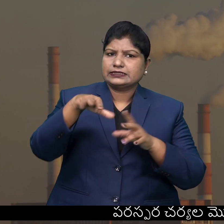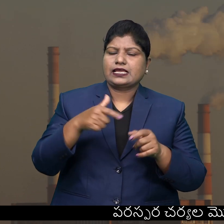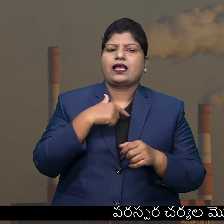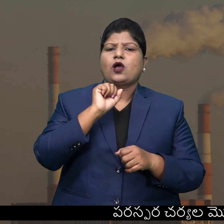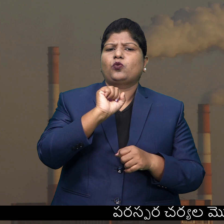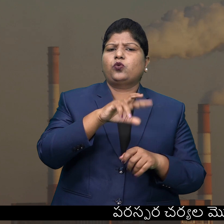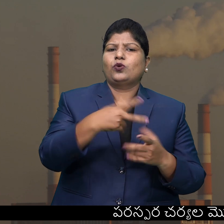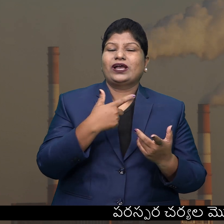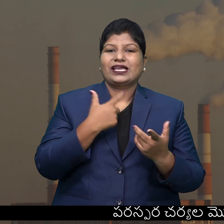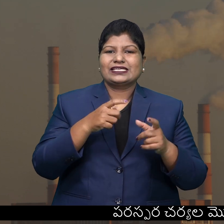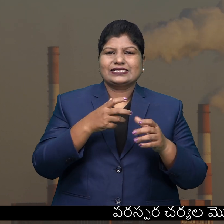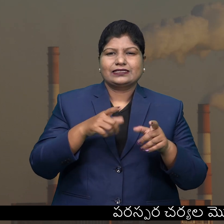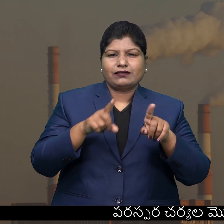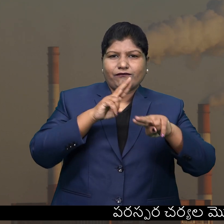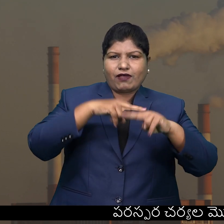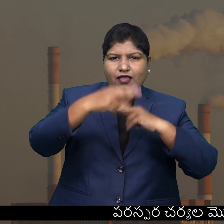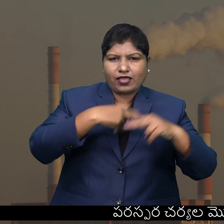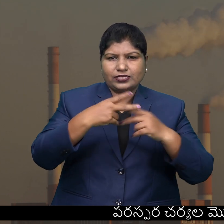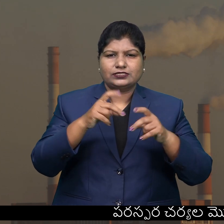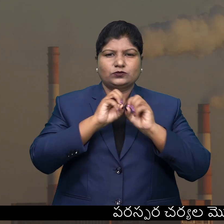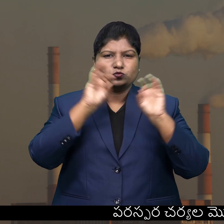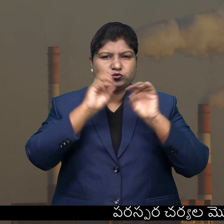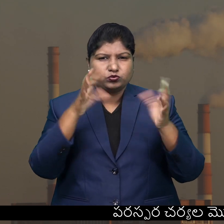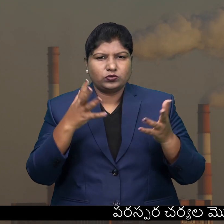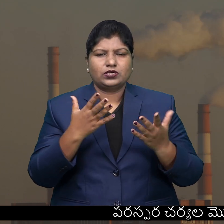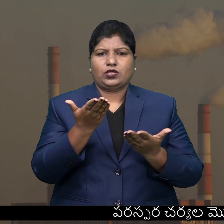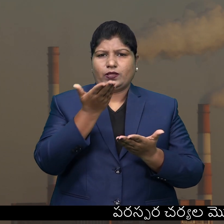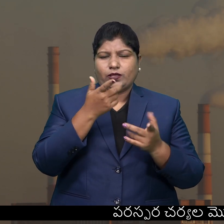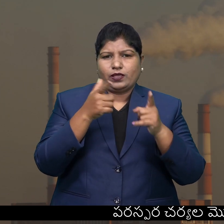పరస్పర చర్యల మొత్తాన్ని పర్యావరణం అంటారు.